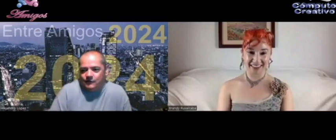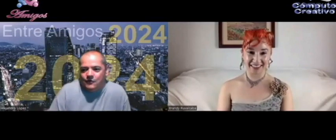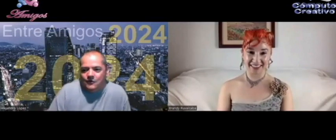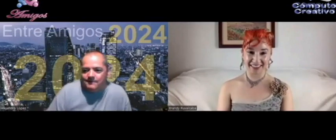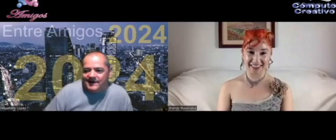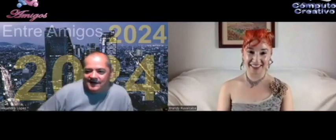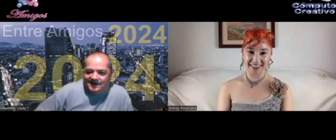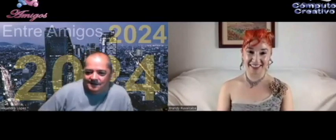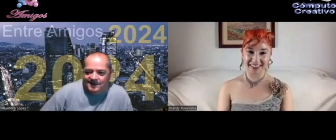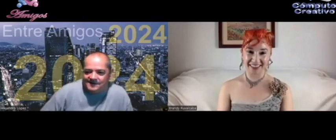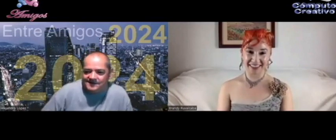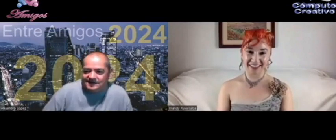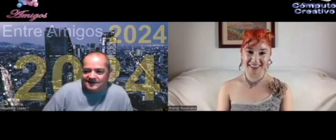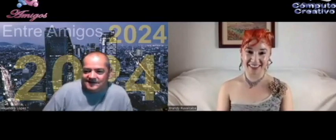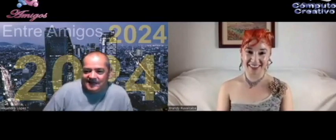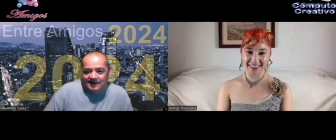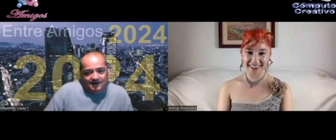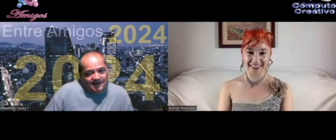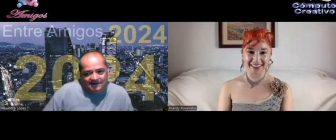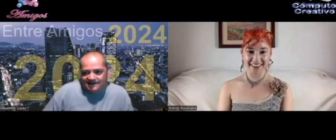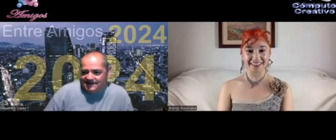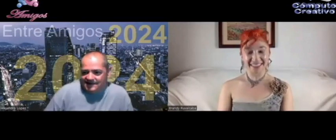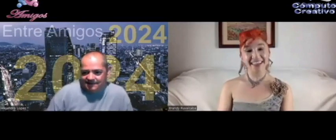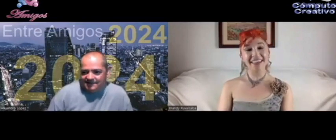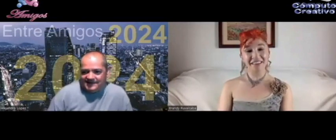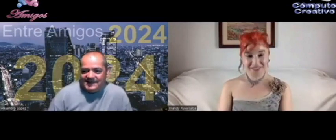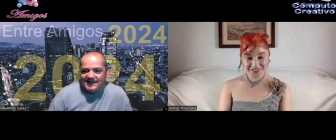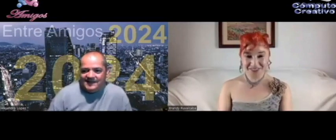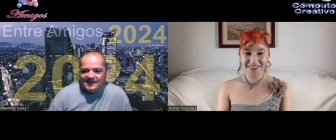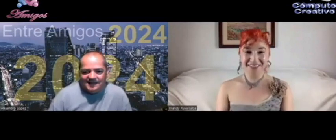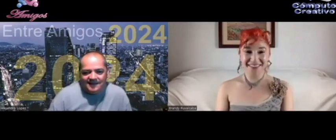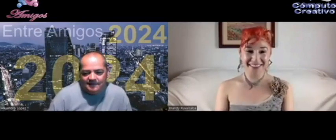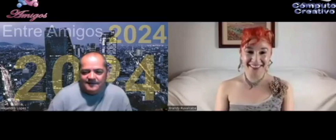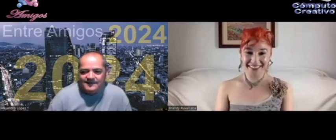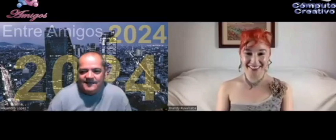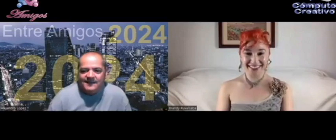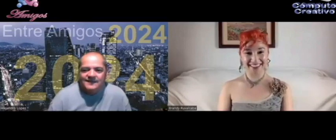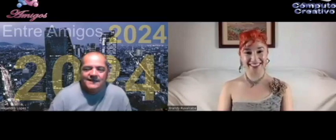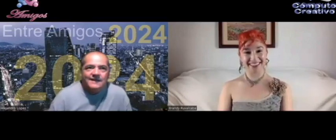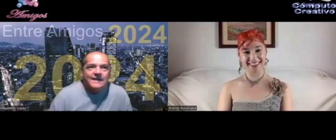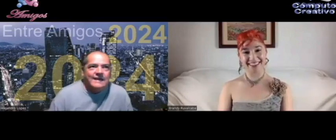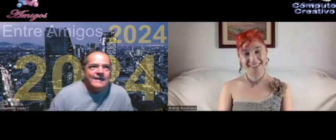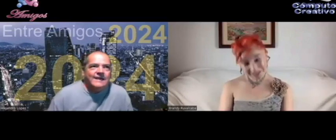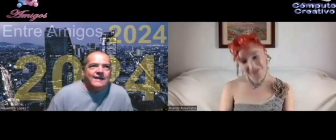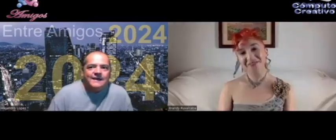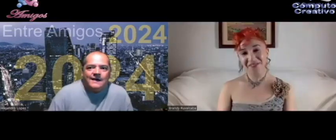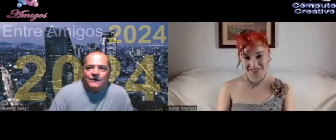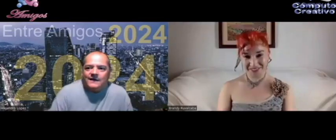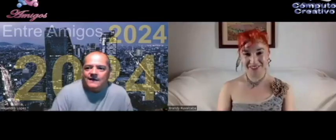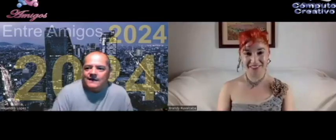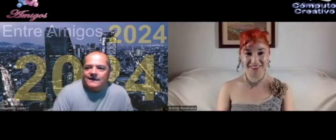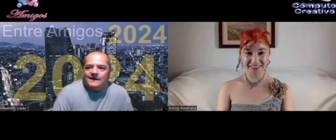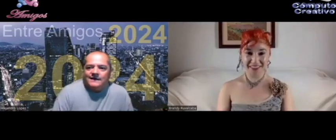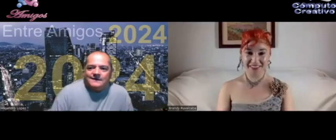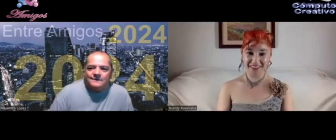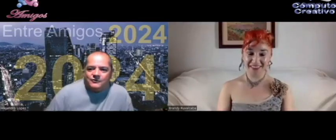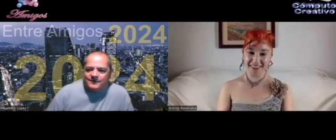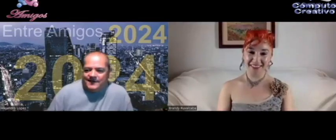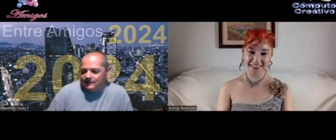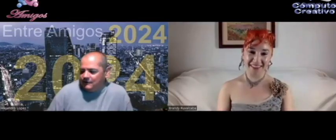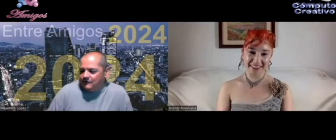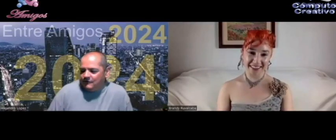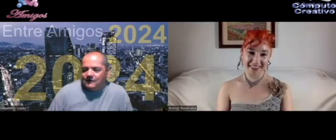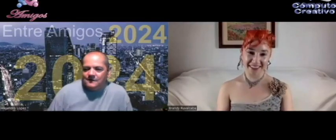por Europa y demás. La verdad es Sí, que fascinante, fascinante. Y ahora